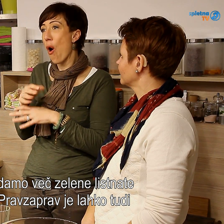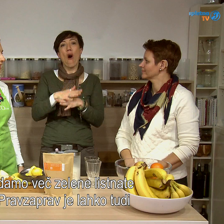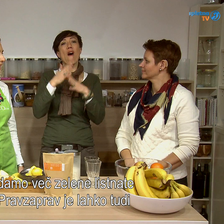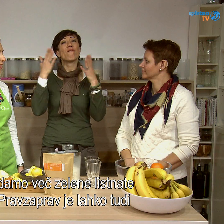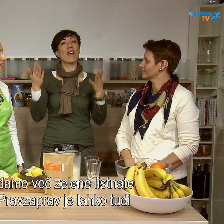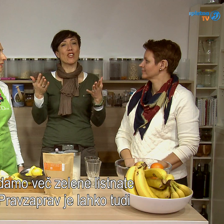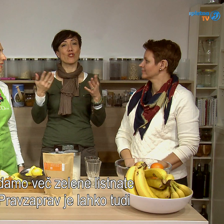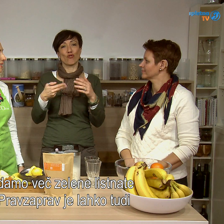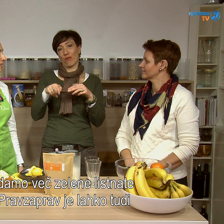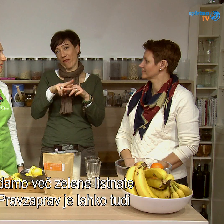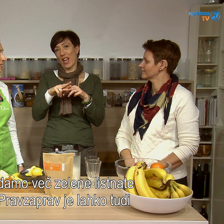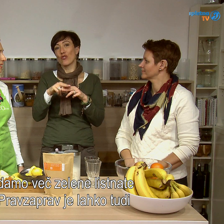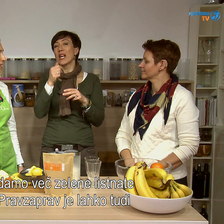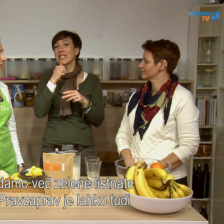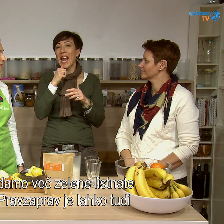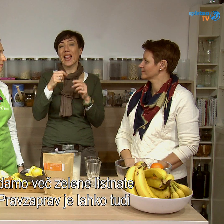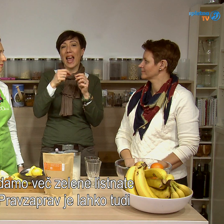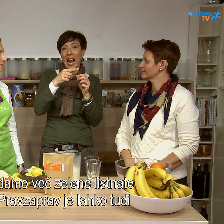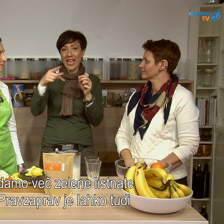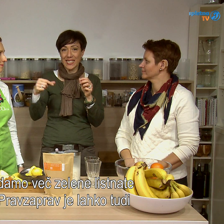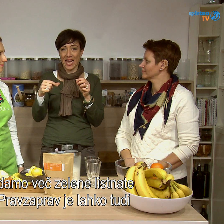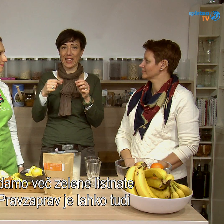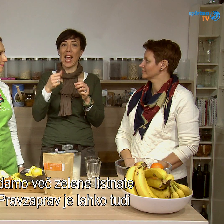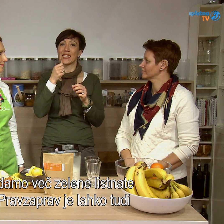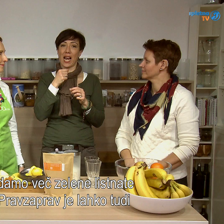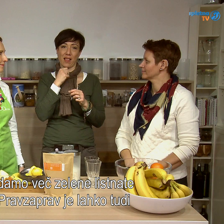več zelene, listnate zelenjave.